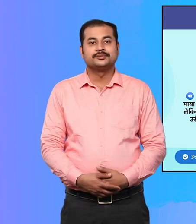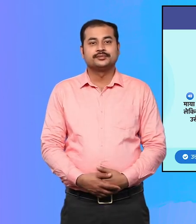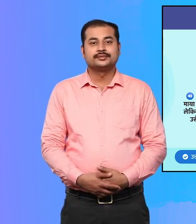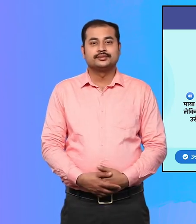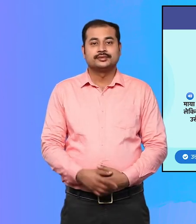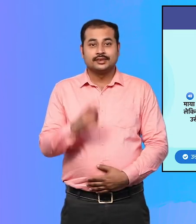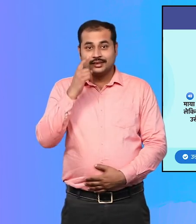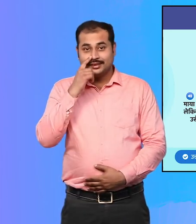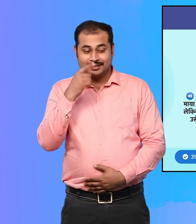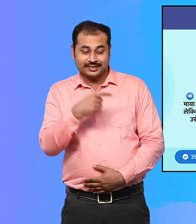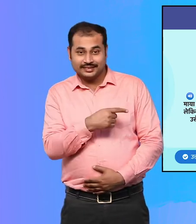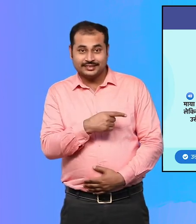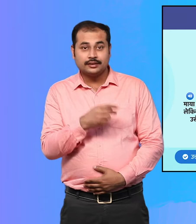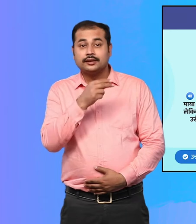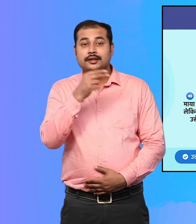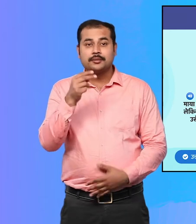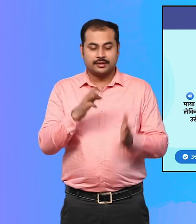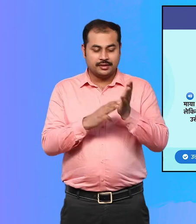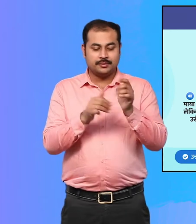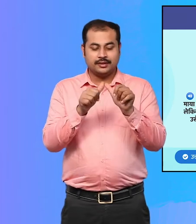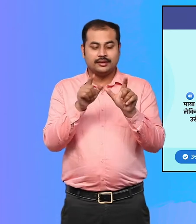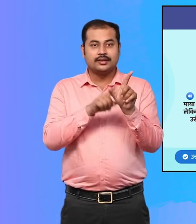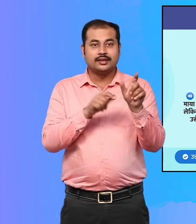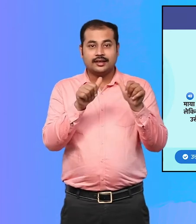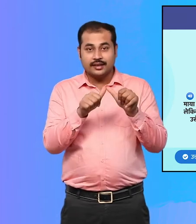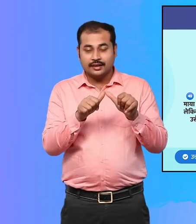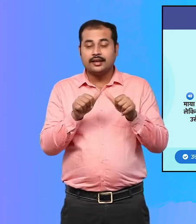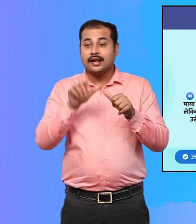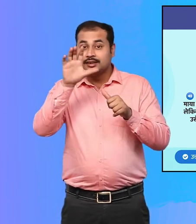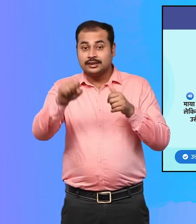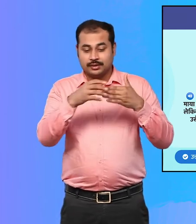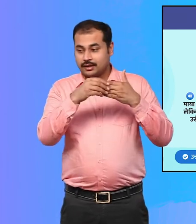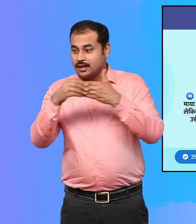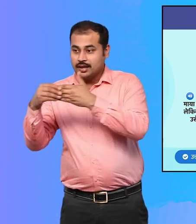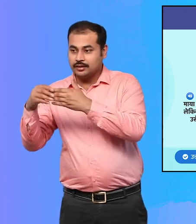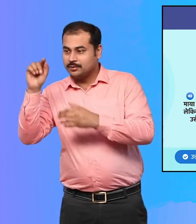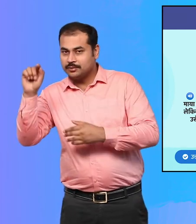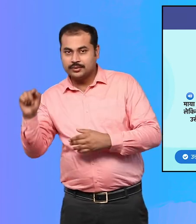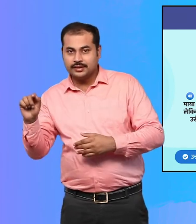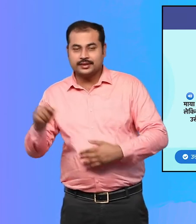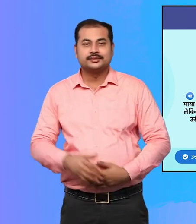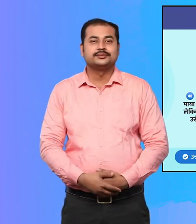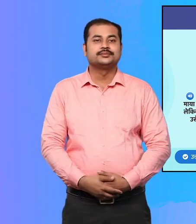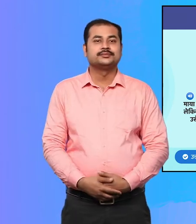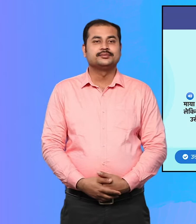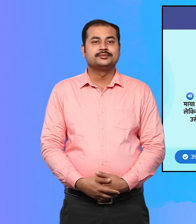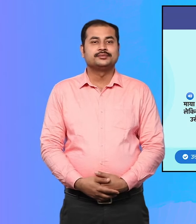हुआ था माया का मार्ग दर्शन करते हुए उनकी छवि को सही सुरम्यता सुविधा तक पहुंचाएं